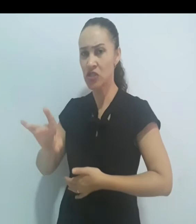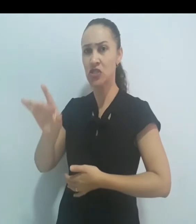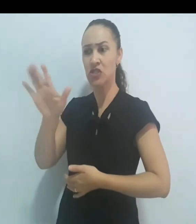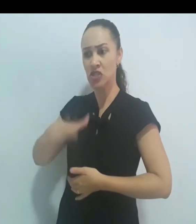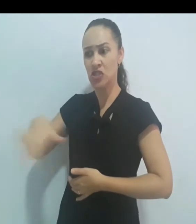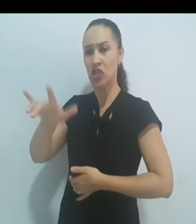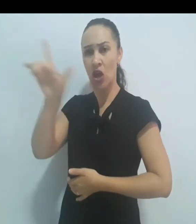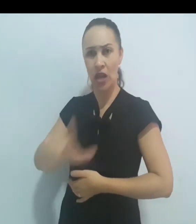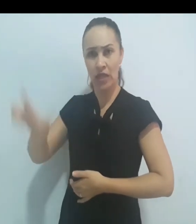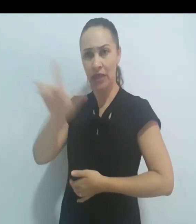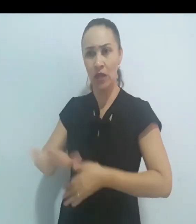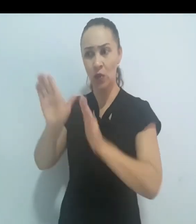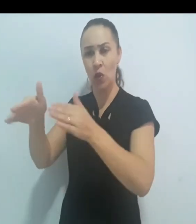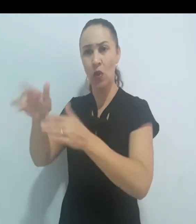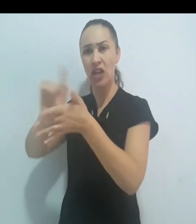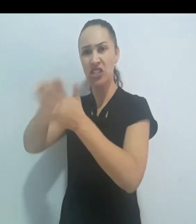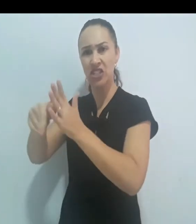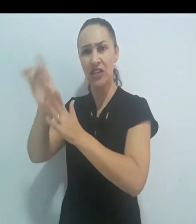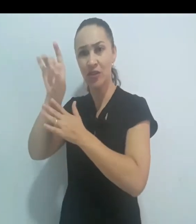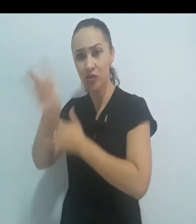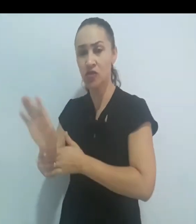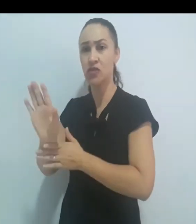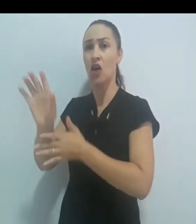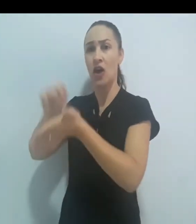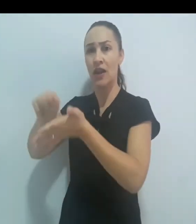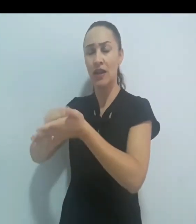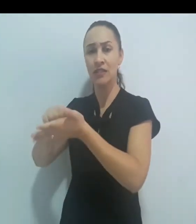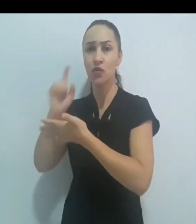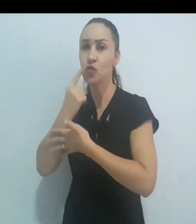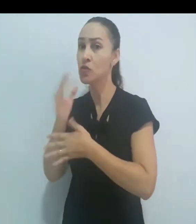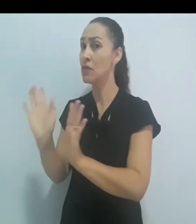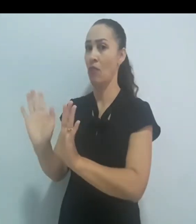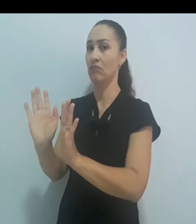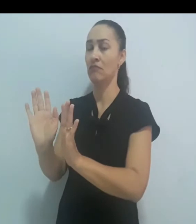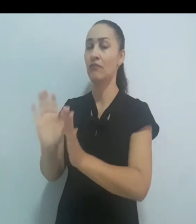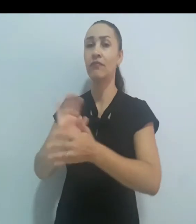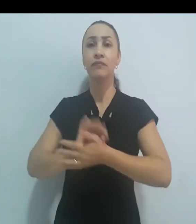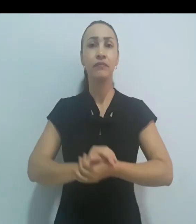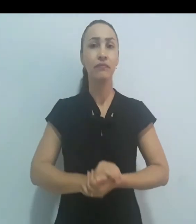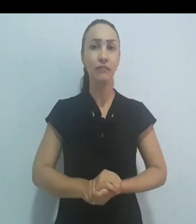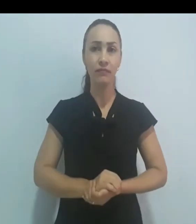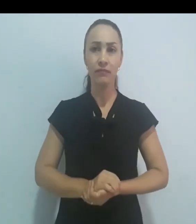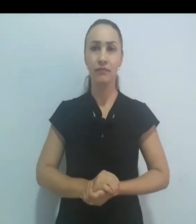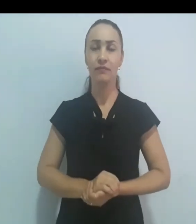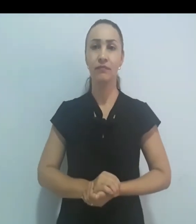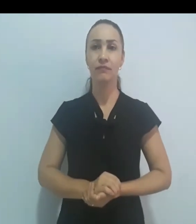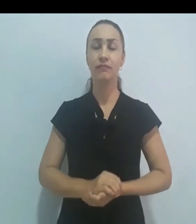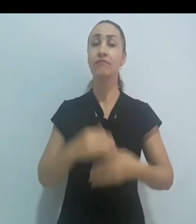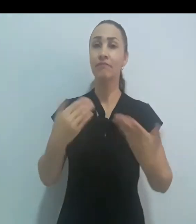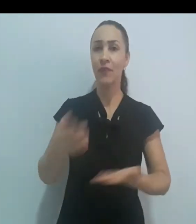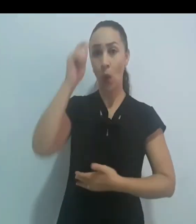sejam só essas literaturas, né? Esses gêneros literários na escrita da literatura surda.